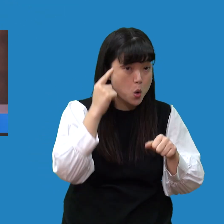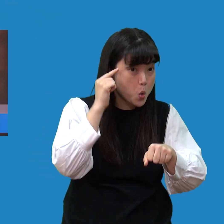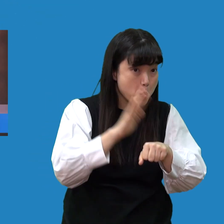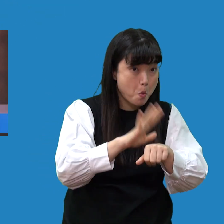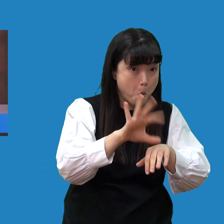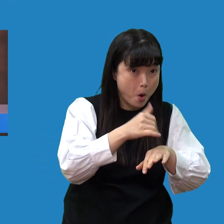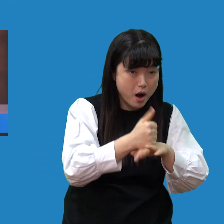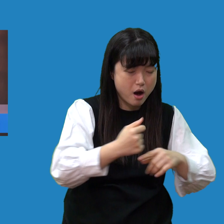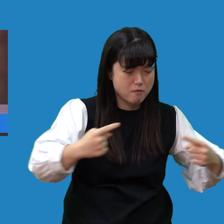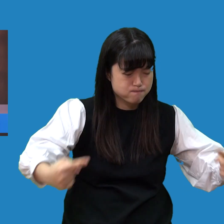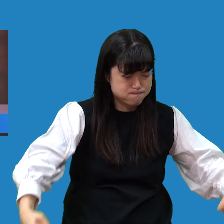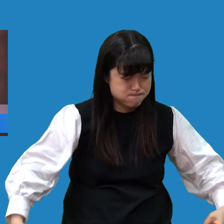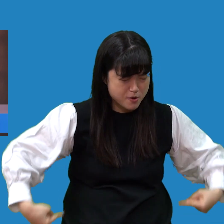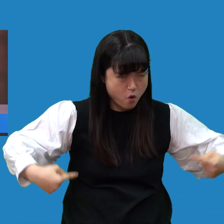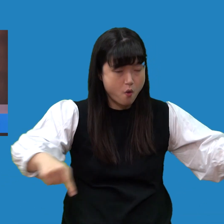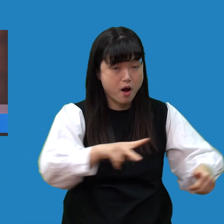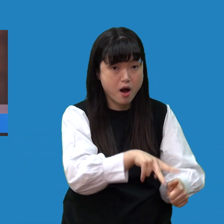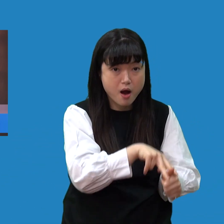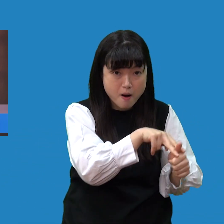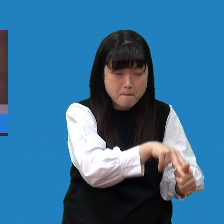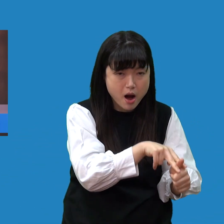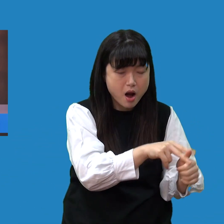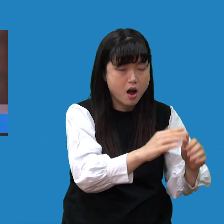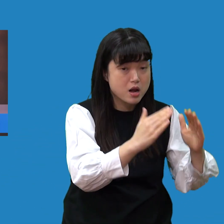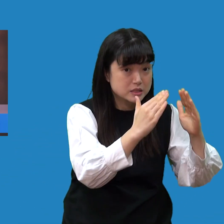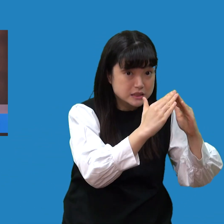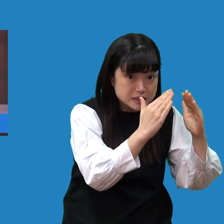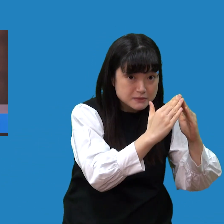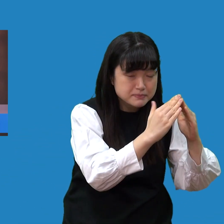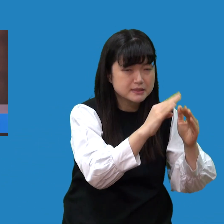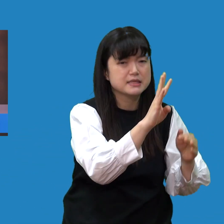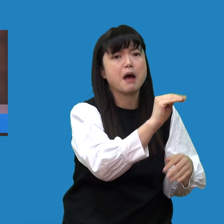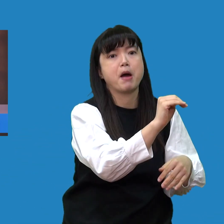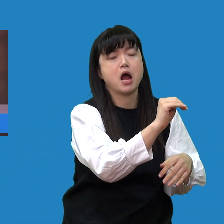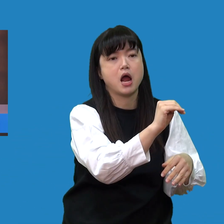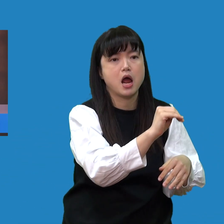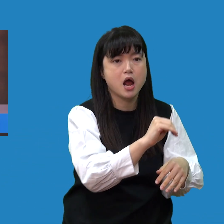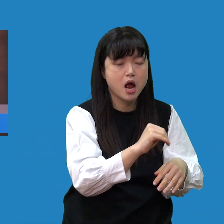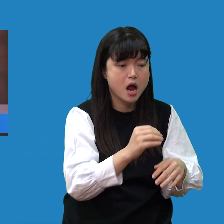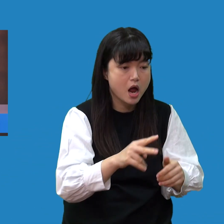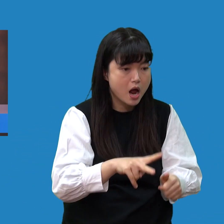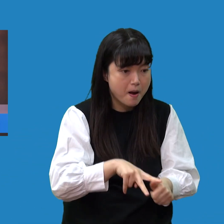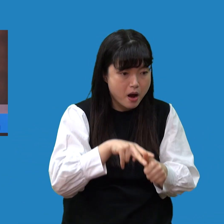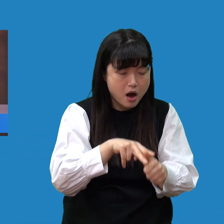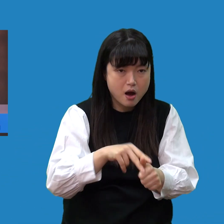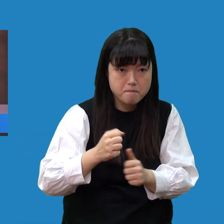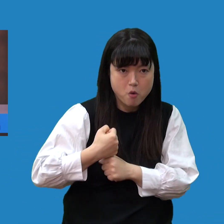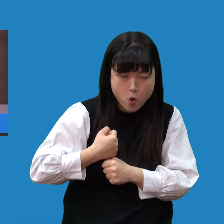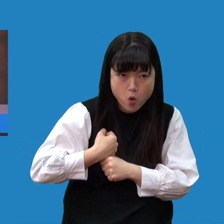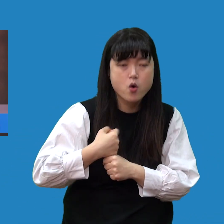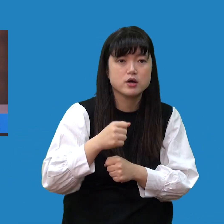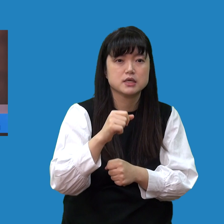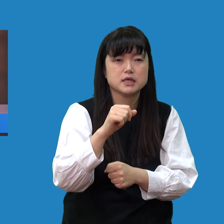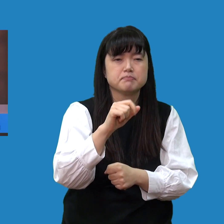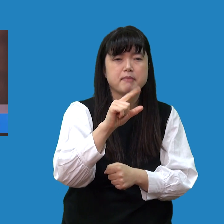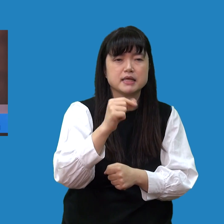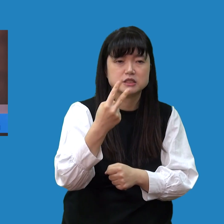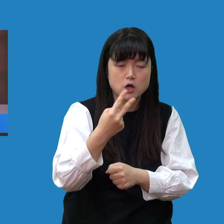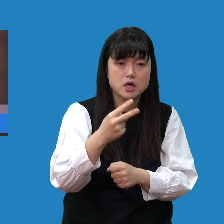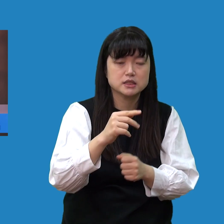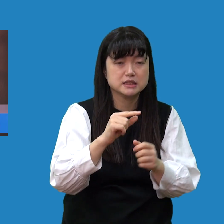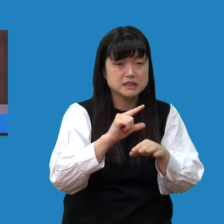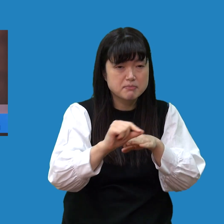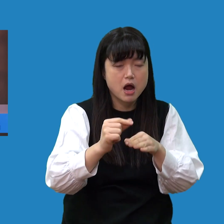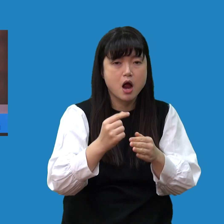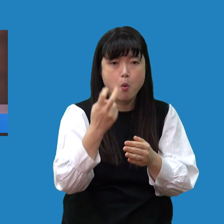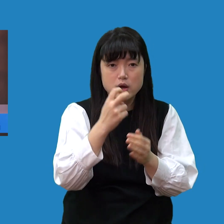시작. 솔로몬의 병거의 말 외양간이 4만이요 마병이 12,000명이며 그 지방